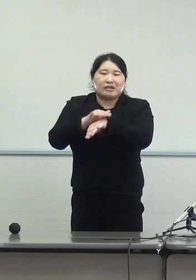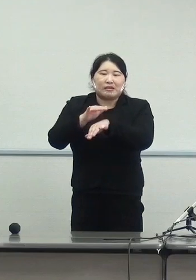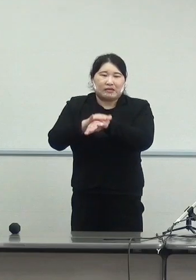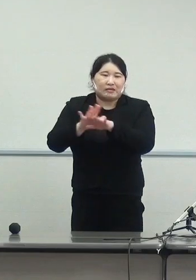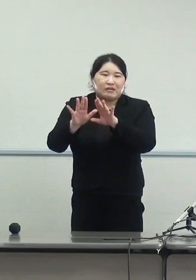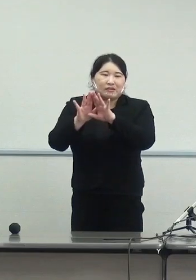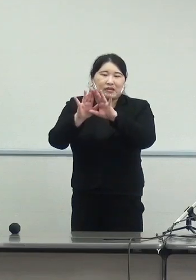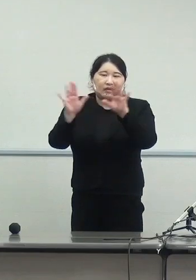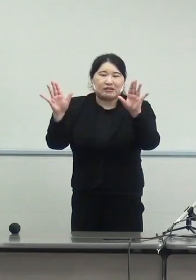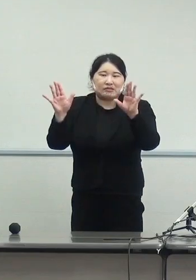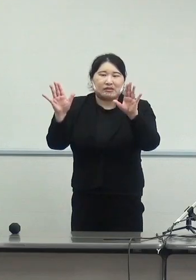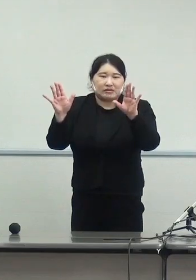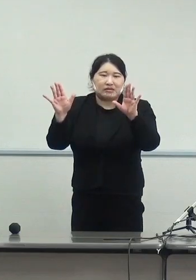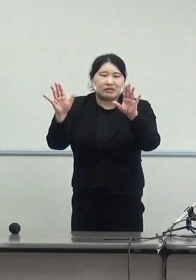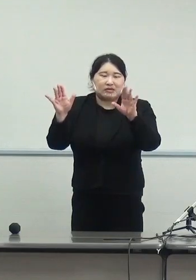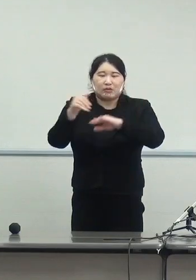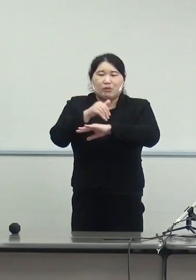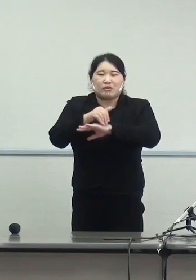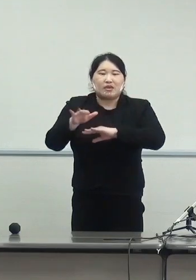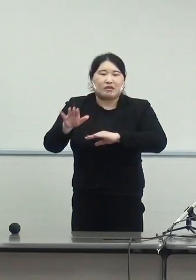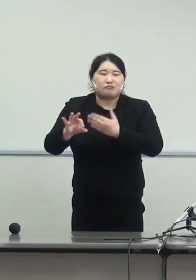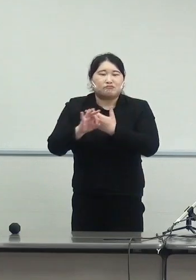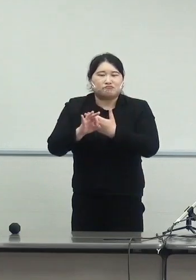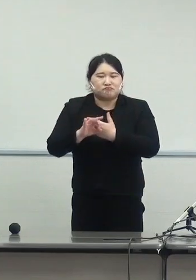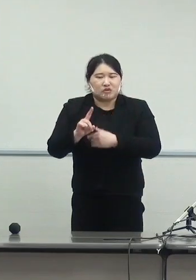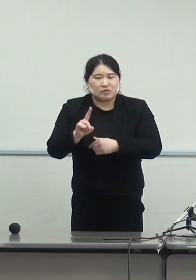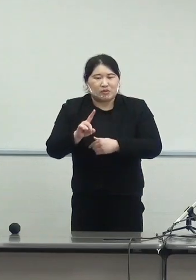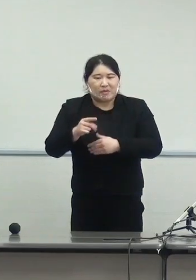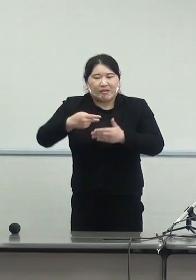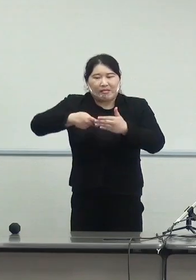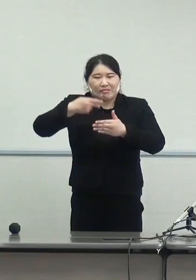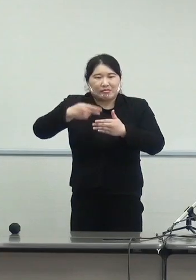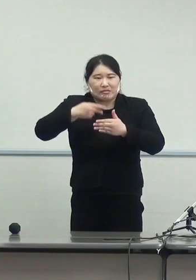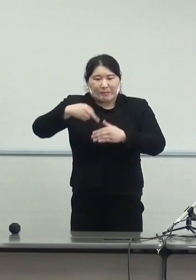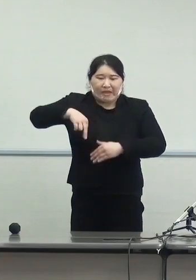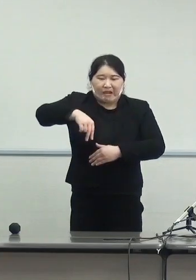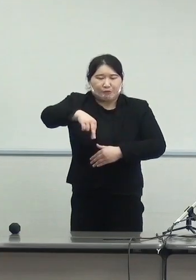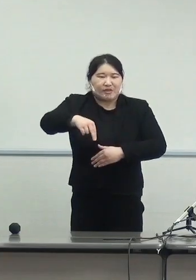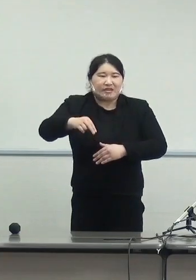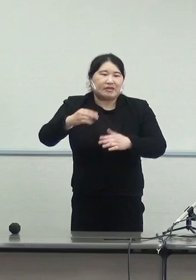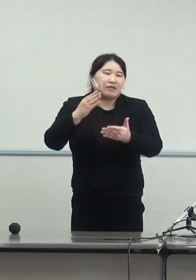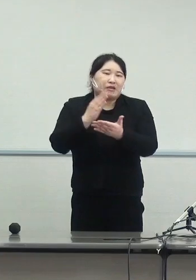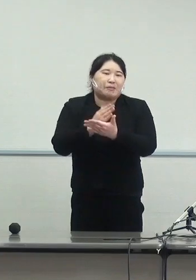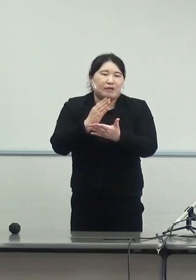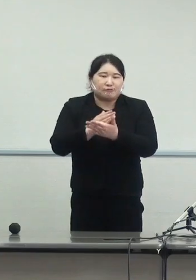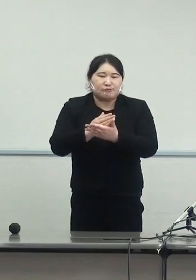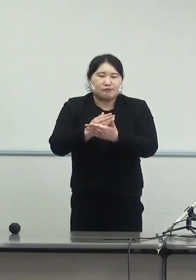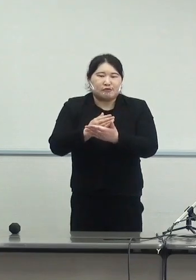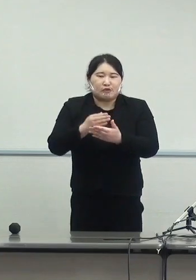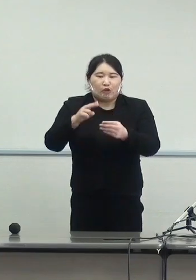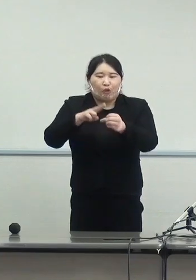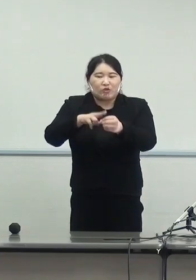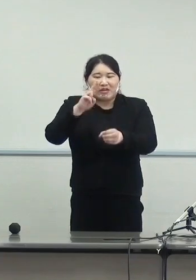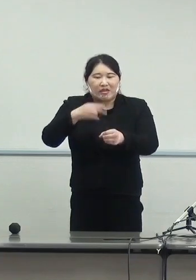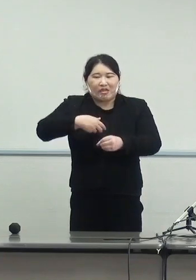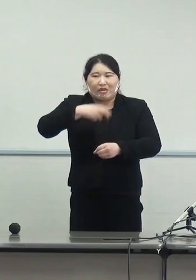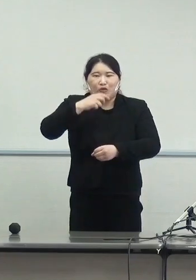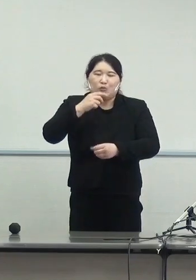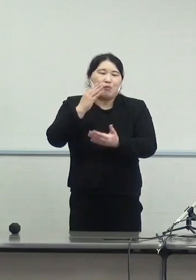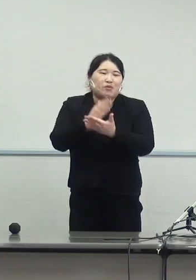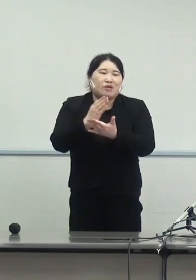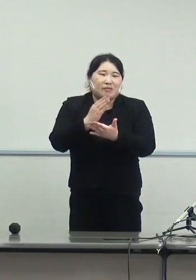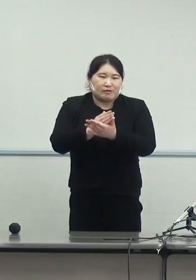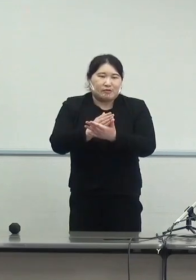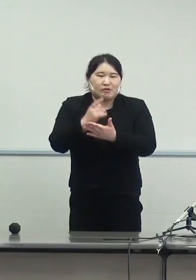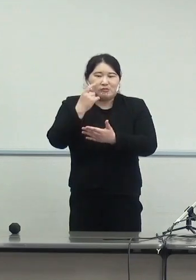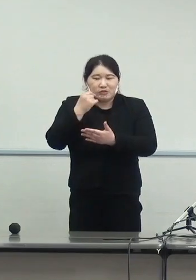催されたい、すなわち例えば食べ歩きをしない、お酒を飲んだりしない、飲食する場合でも指定の場所に